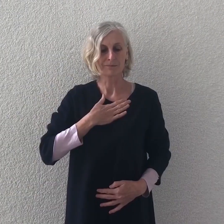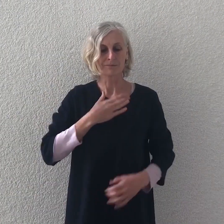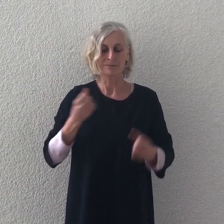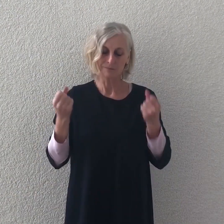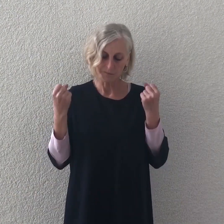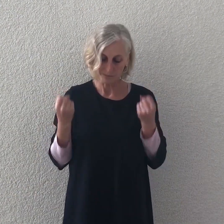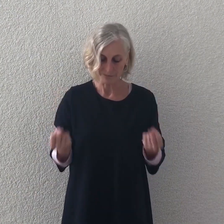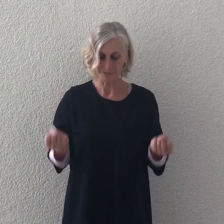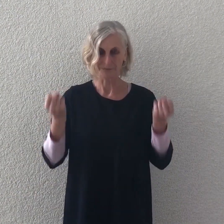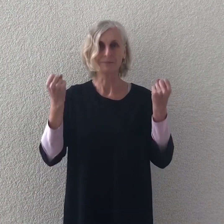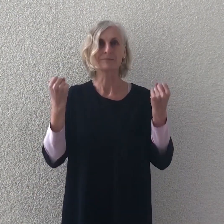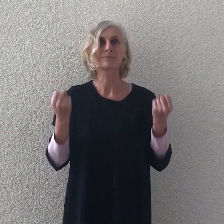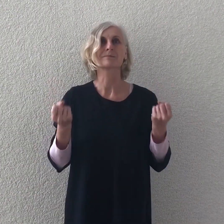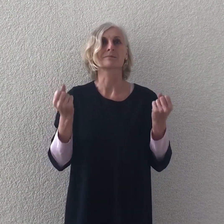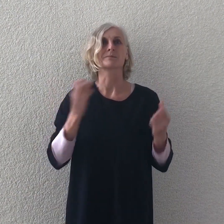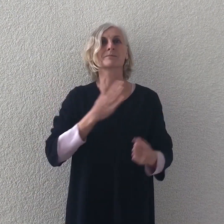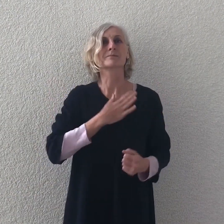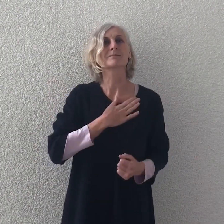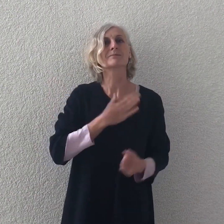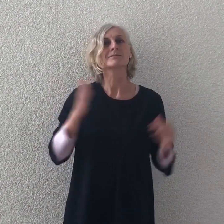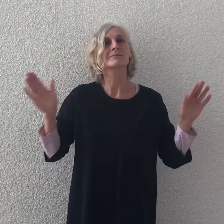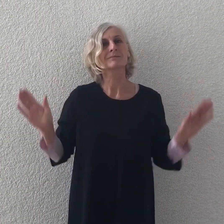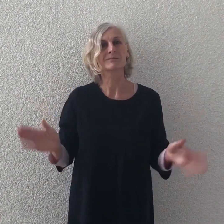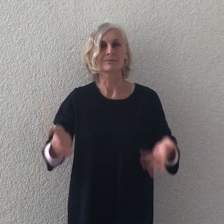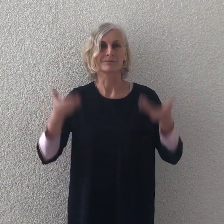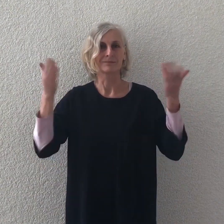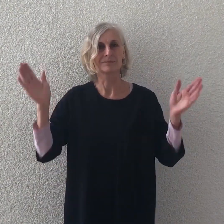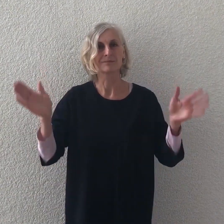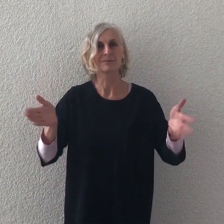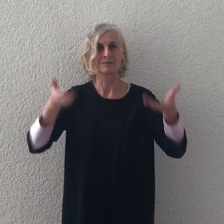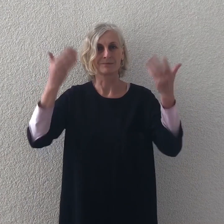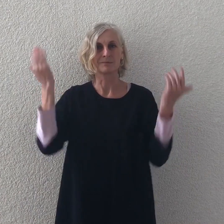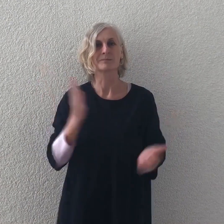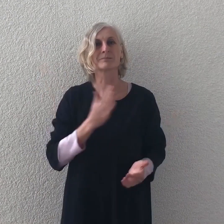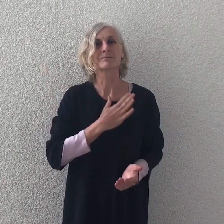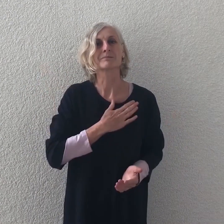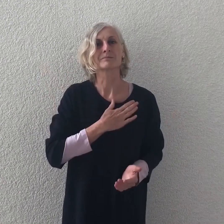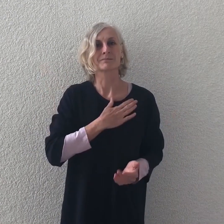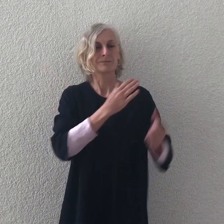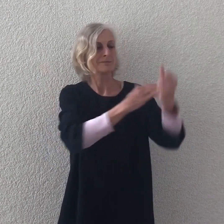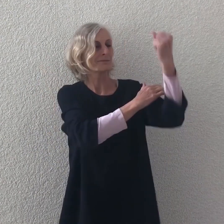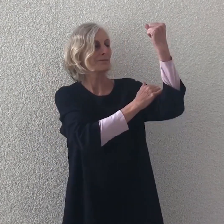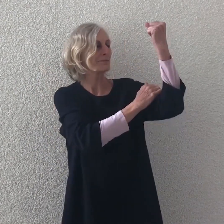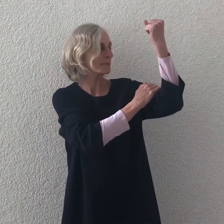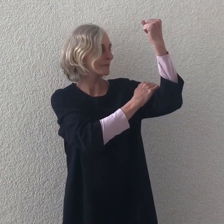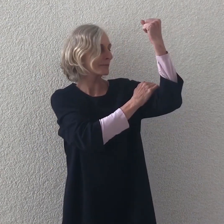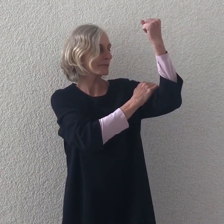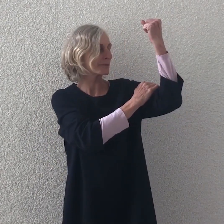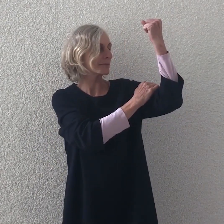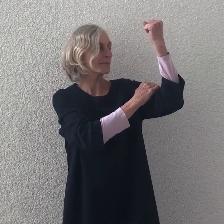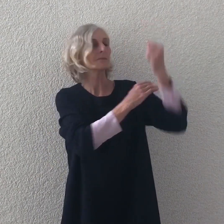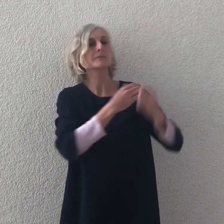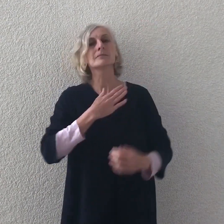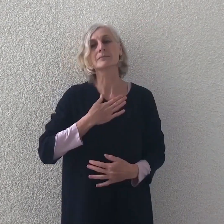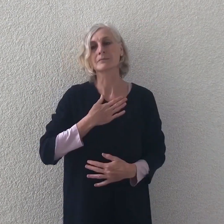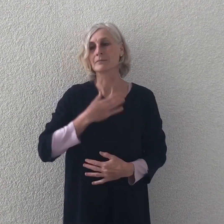Meine Hoffnung und meine Freude, meine Stärke,